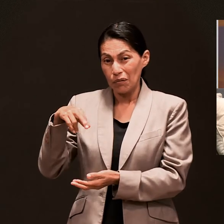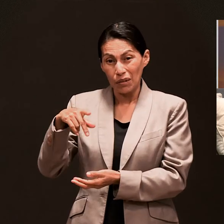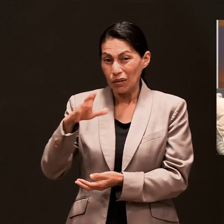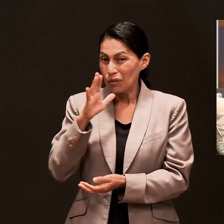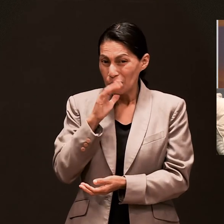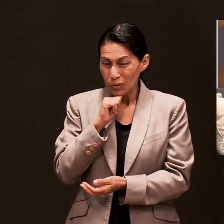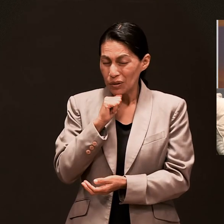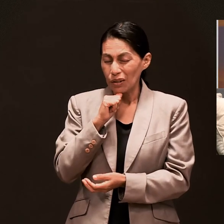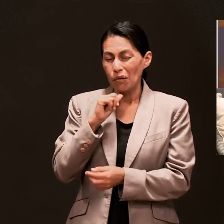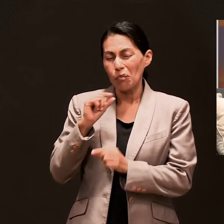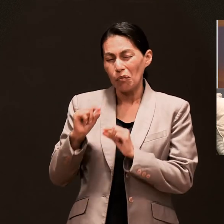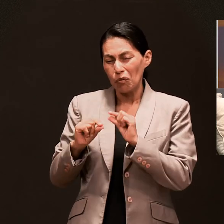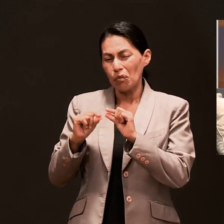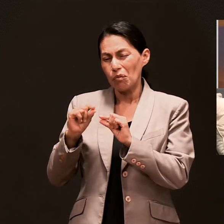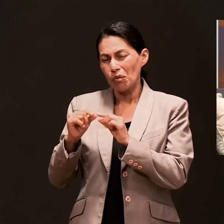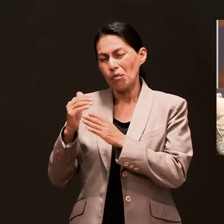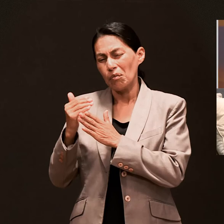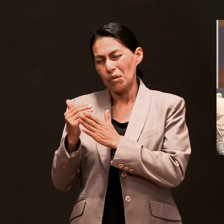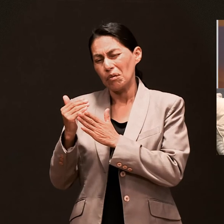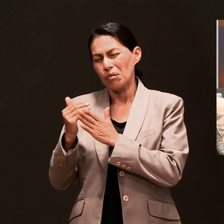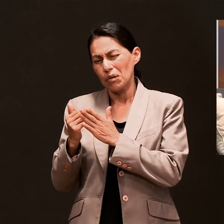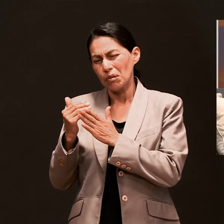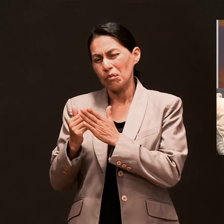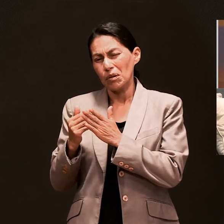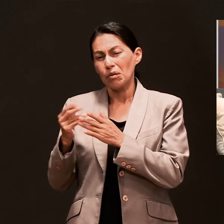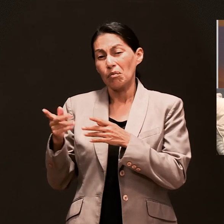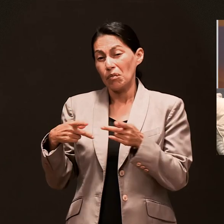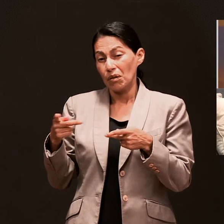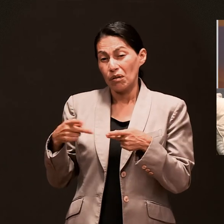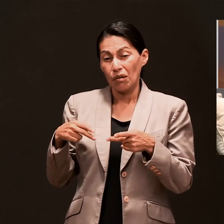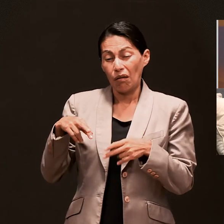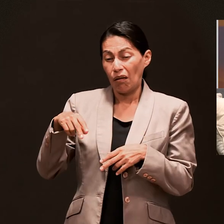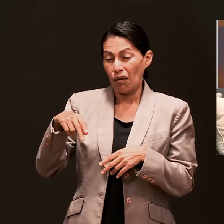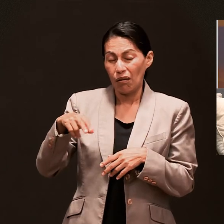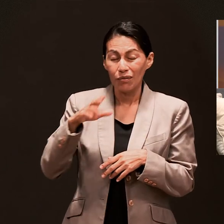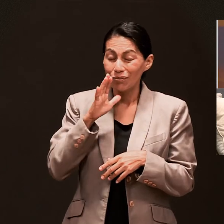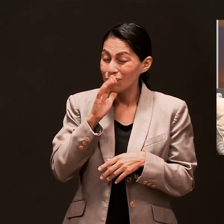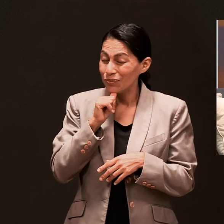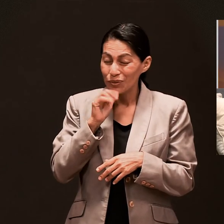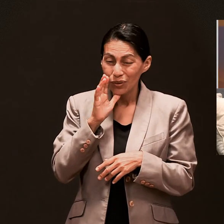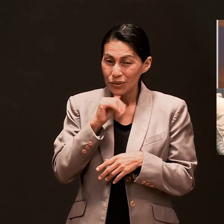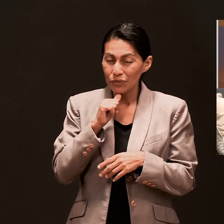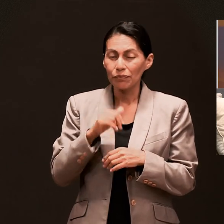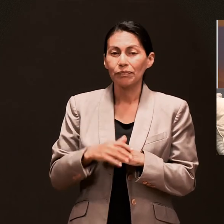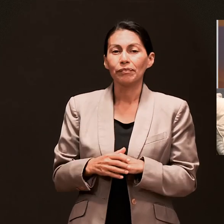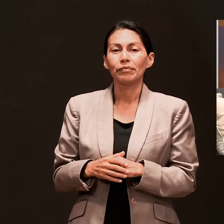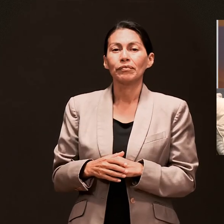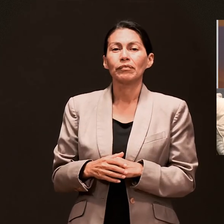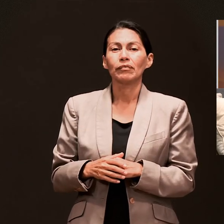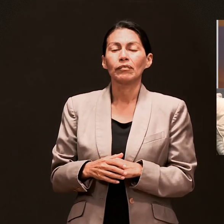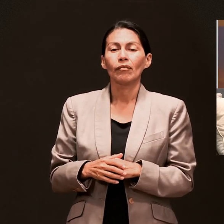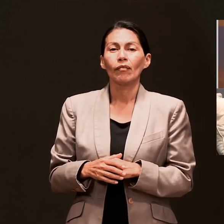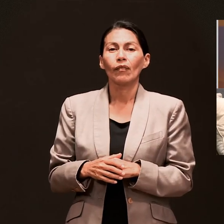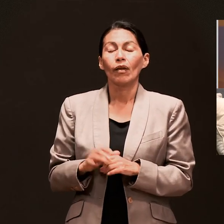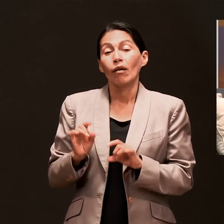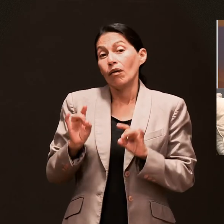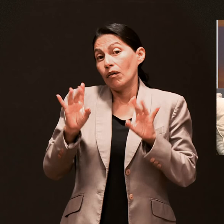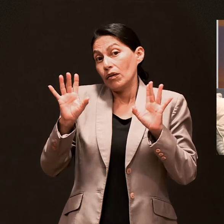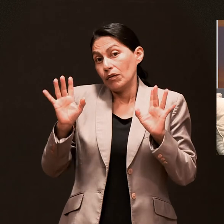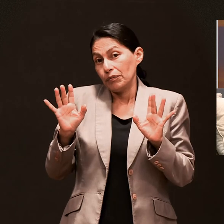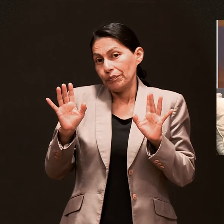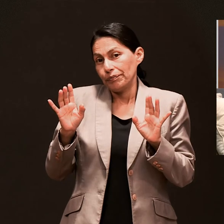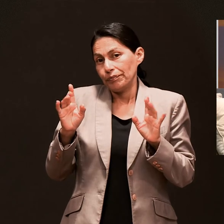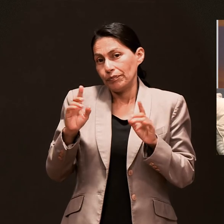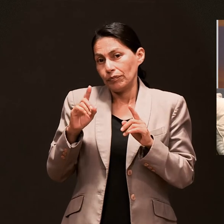ya sin poderme mover fui perdiendo la movilidad en mis piernas y cierto